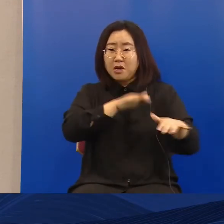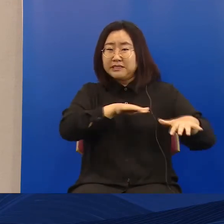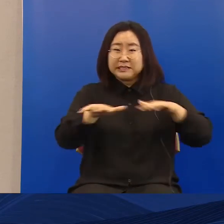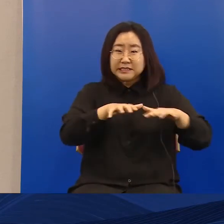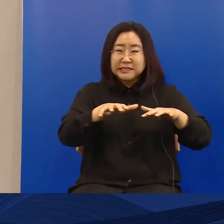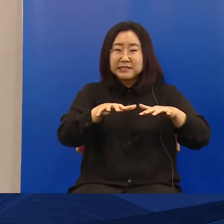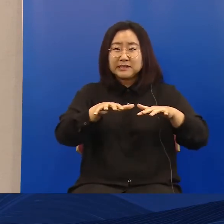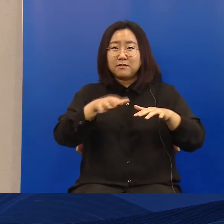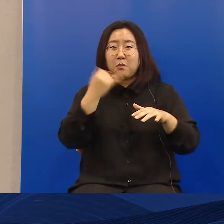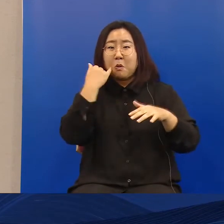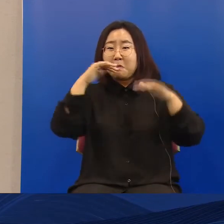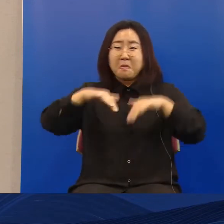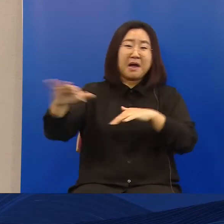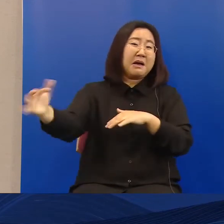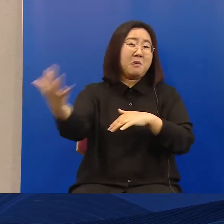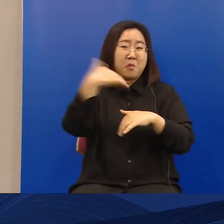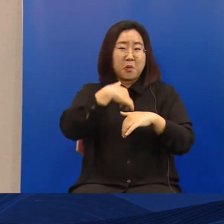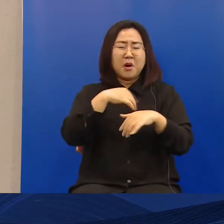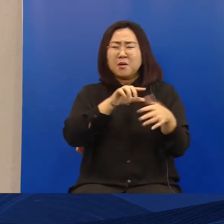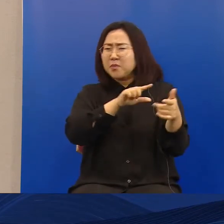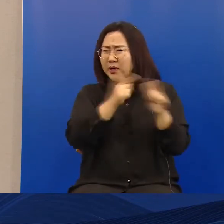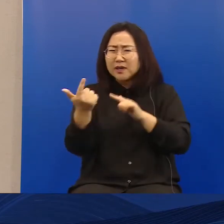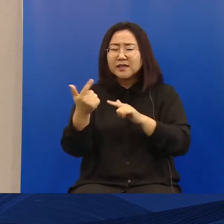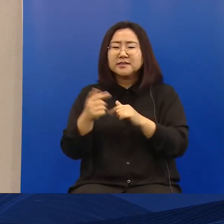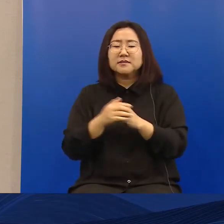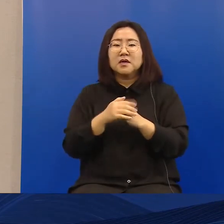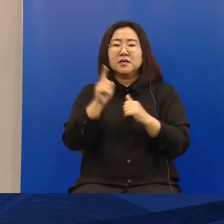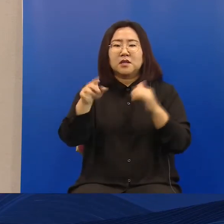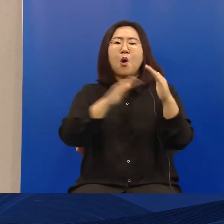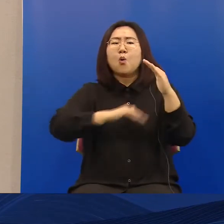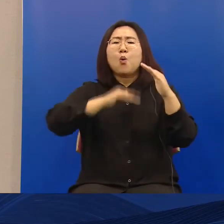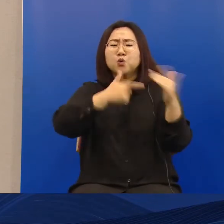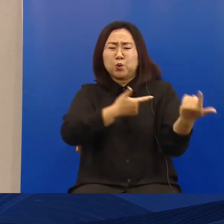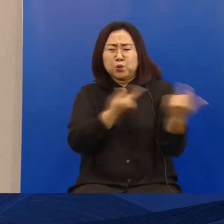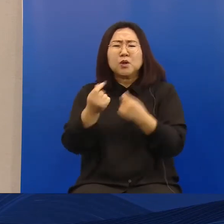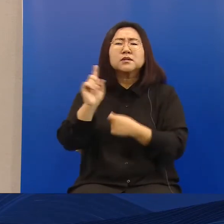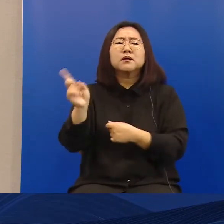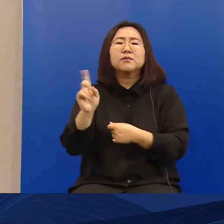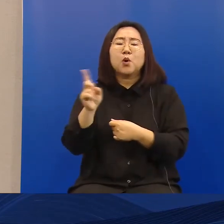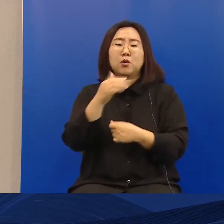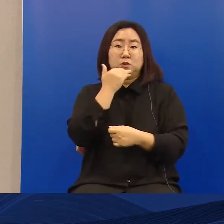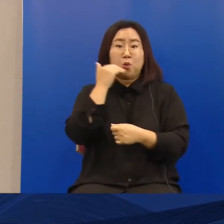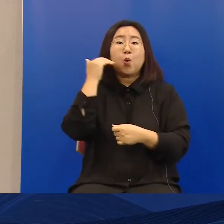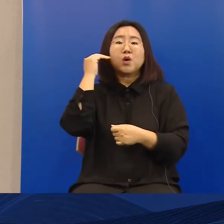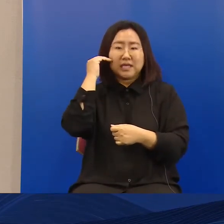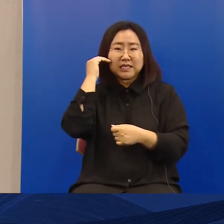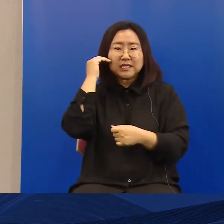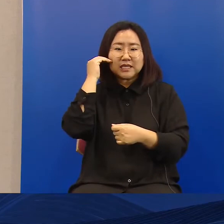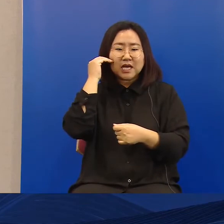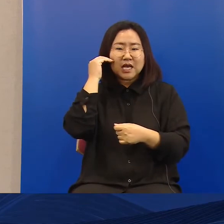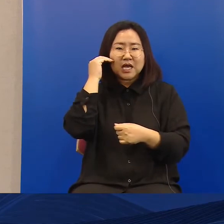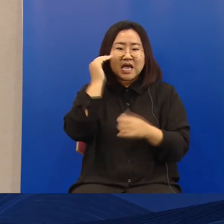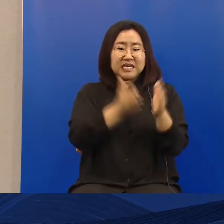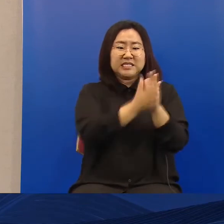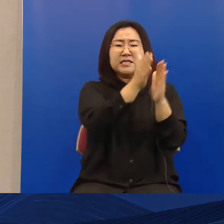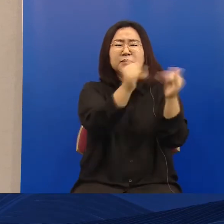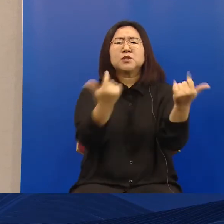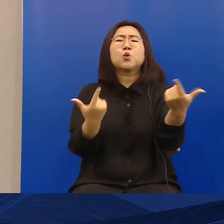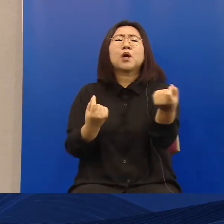지진, 쓰나미 같은 것들이 있었죠. 자, 그런데 이런 모든 것들의 공통 분모를 보는 거는요. 농인이 같은 시민이라는 겁니다.